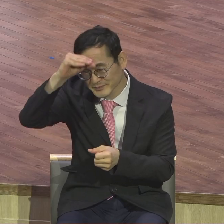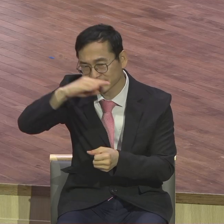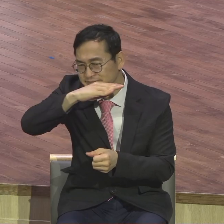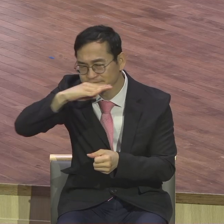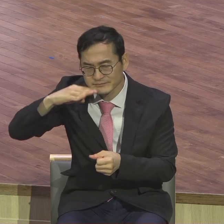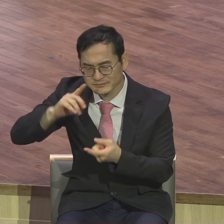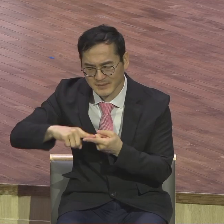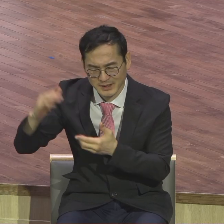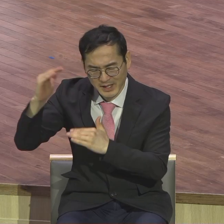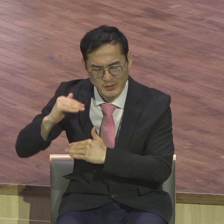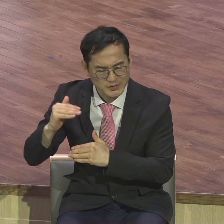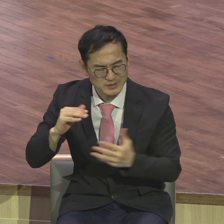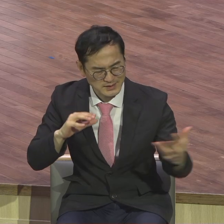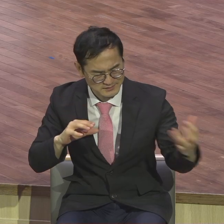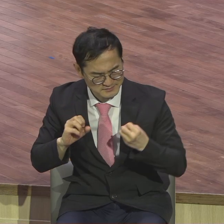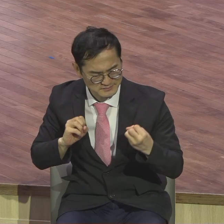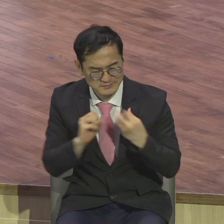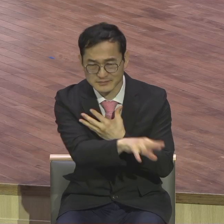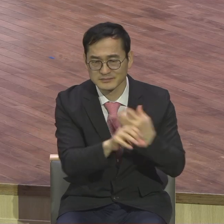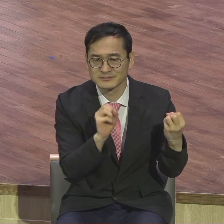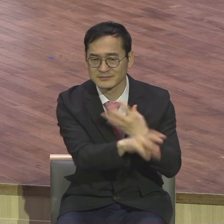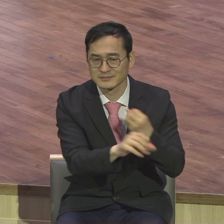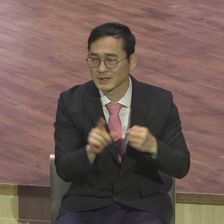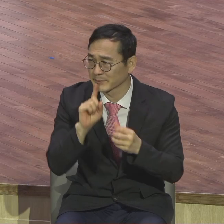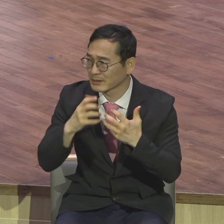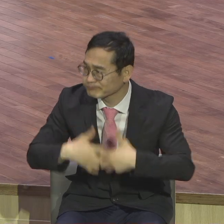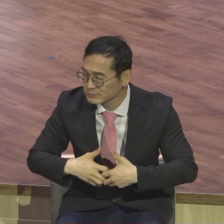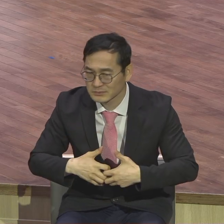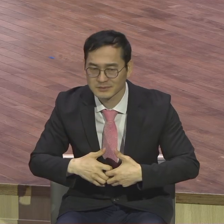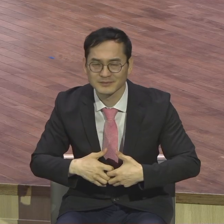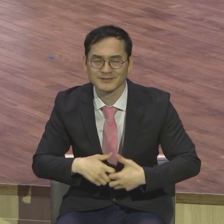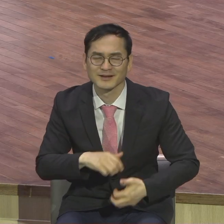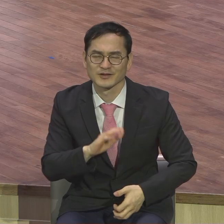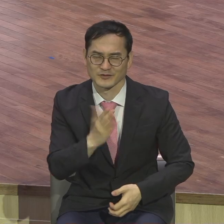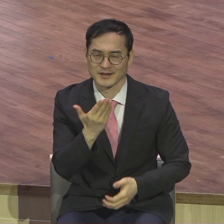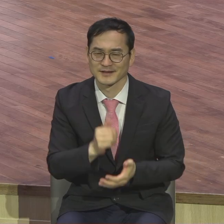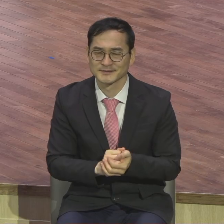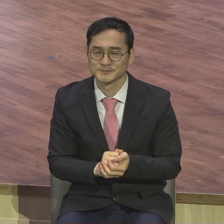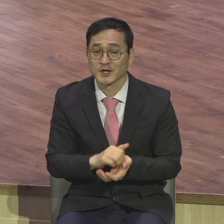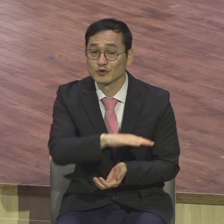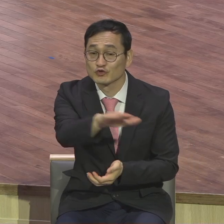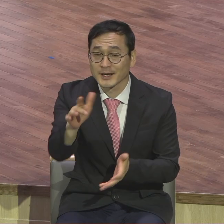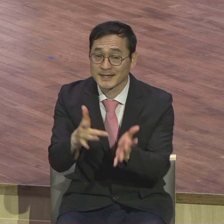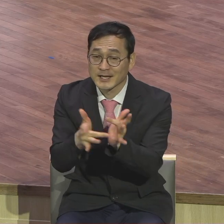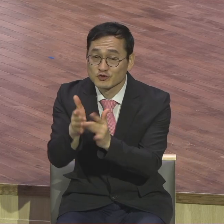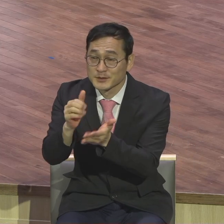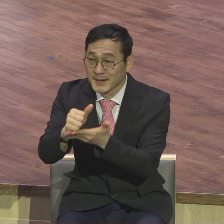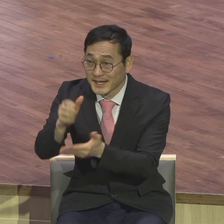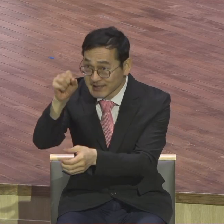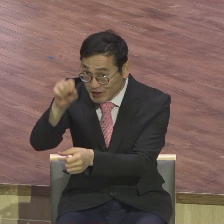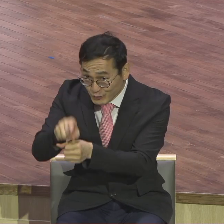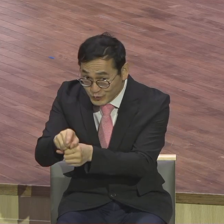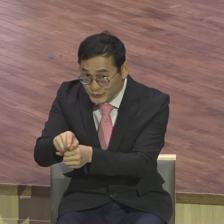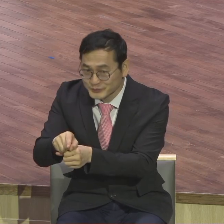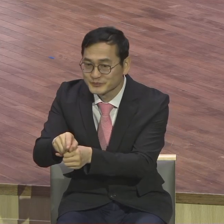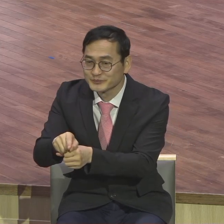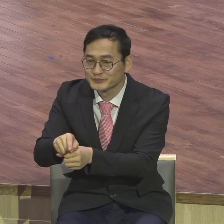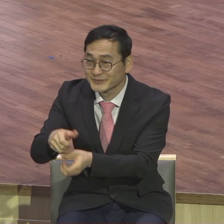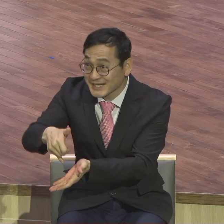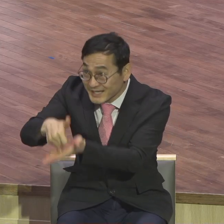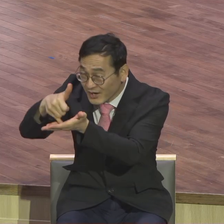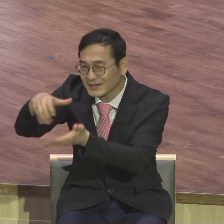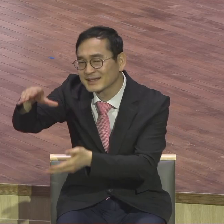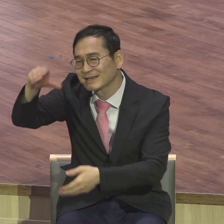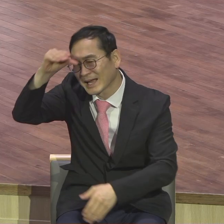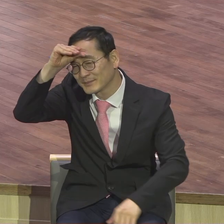이게 예수님의 성품을 담는 모습입니다. 여러분이 어떤 누가 무슨 말할 때 어떤 일이 생겨도 모든